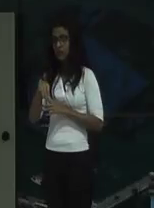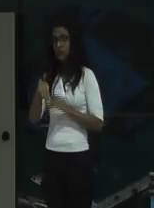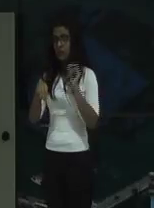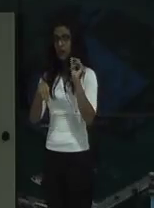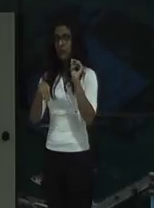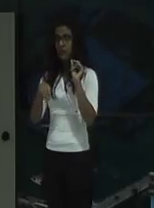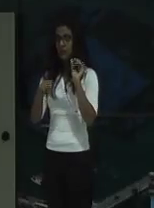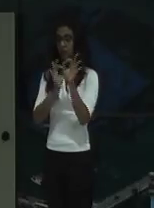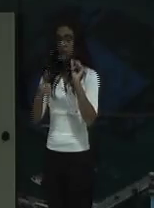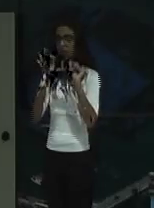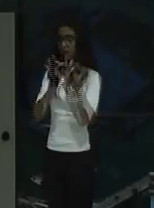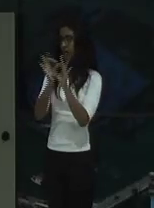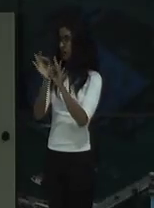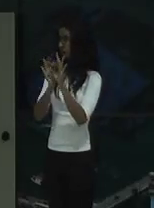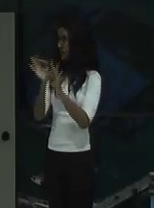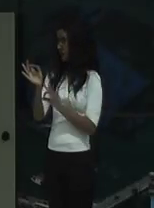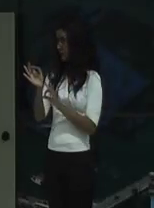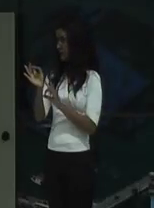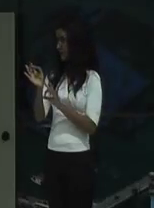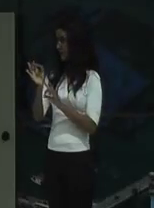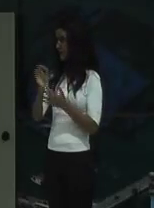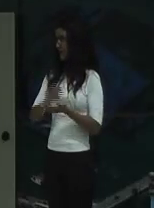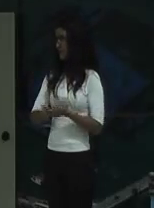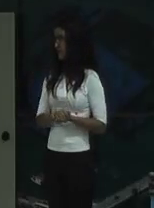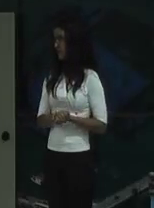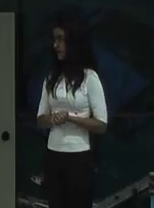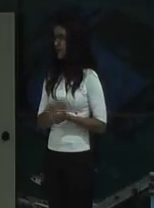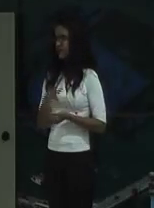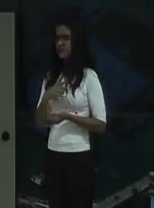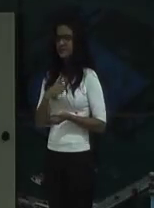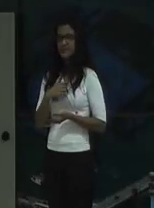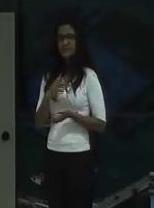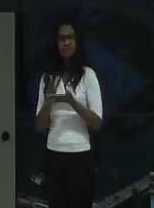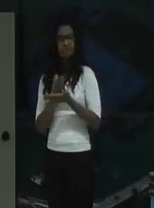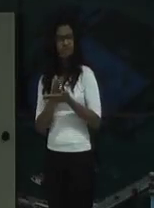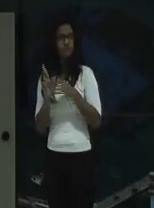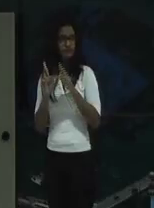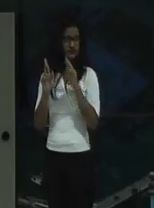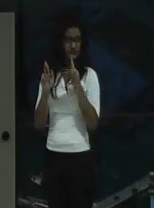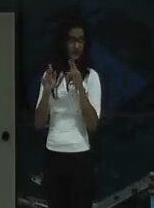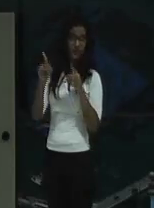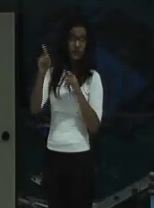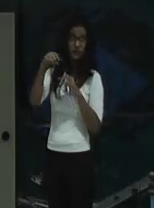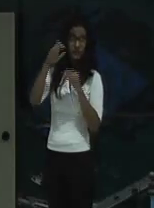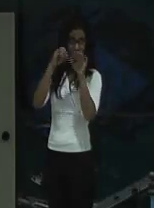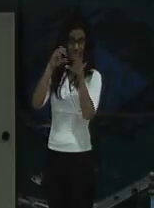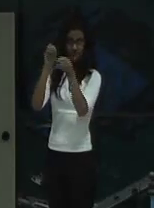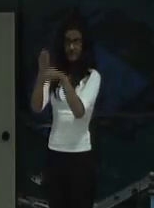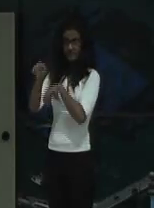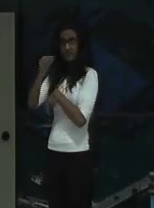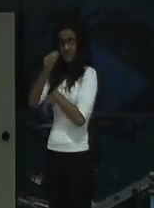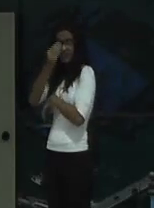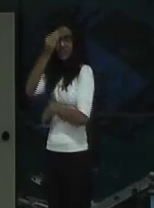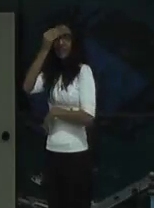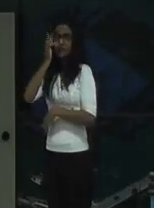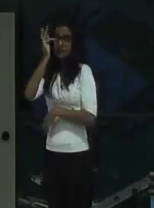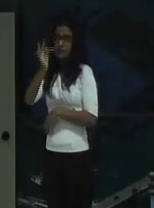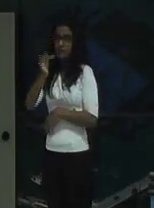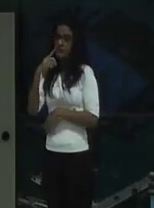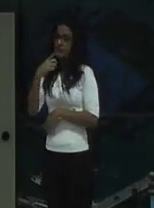questão da sessão, a questão do discurso. Então, algumas distorções, eu queria só chamar um alerta dos vereadores para estar mais ciente, para lá na frente a gente não